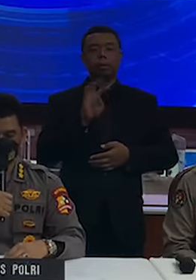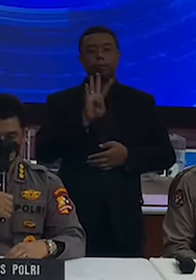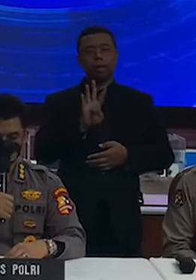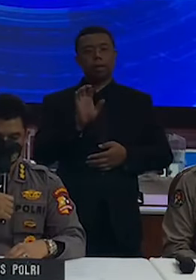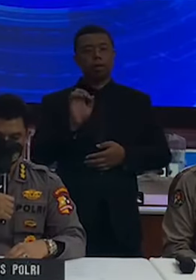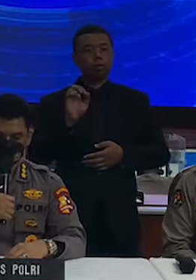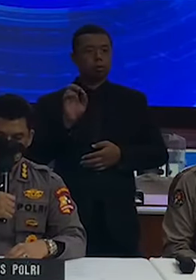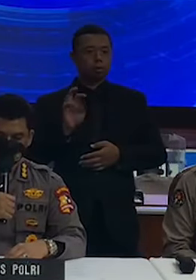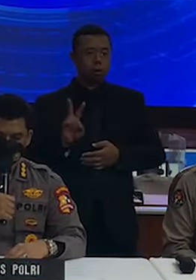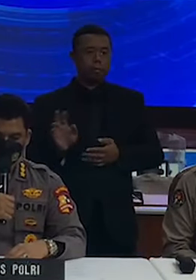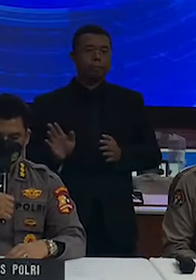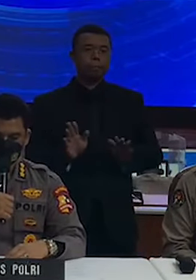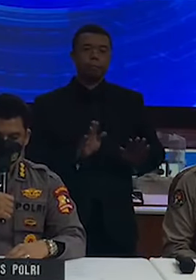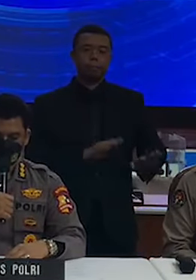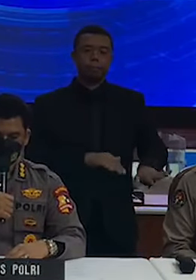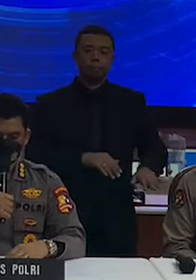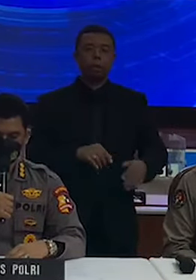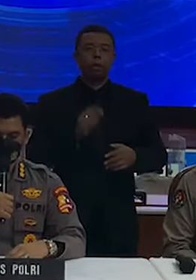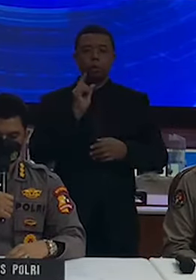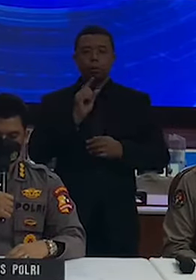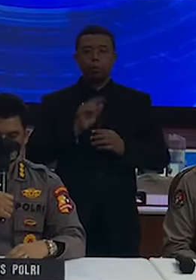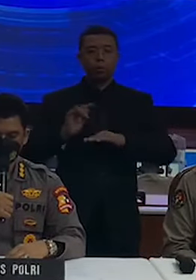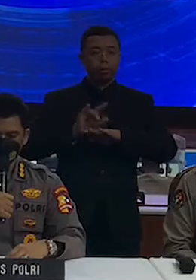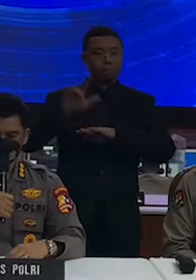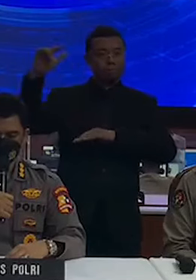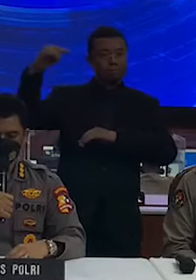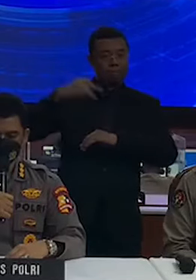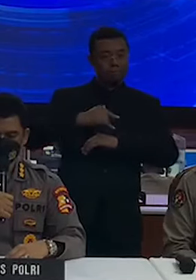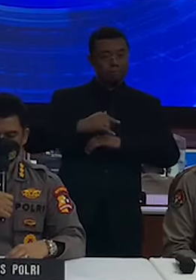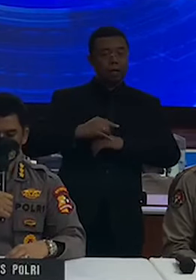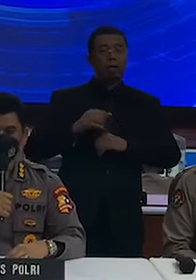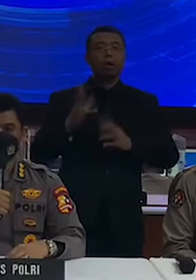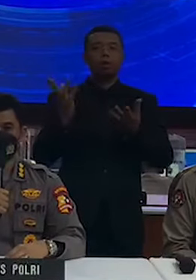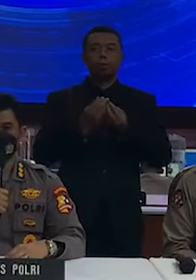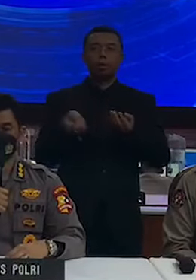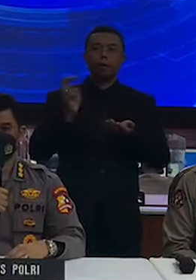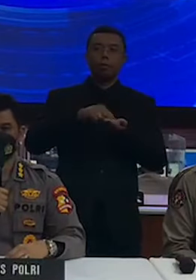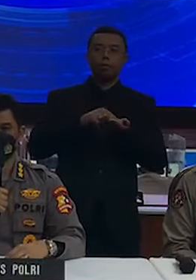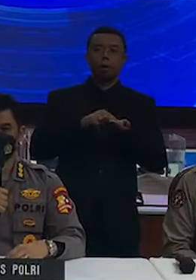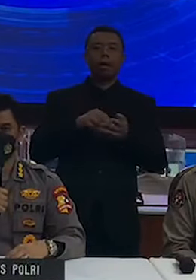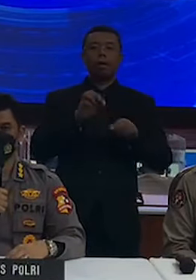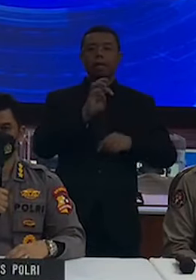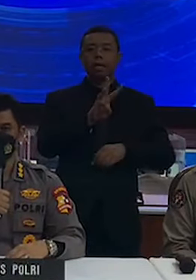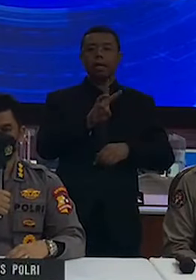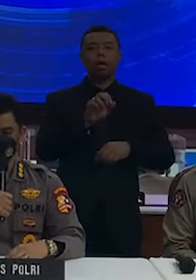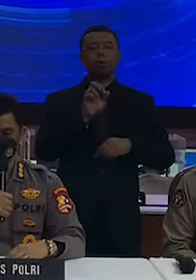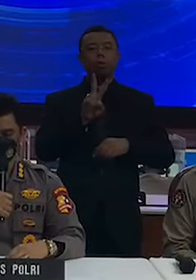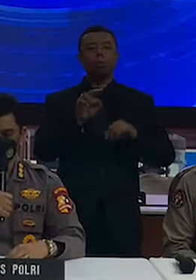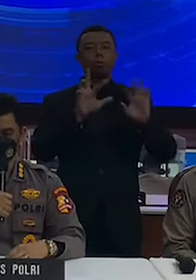1.441 orang. Kemudian angkutan udara jumlah penumpangnya mencapai